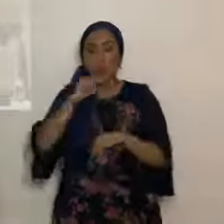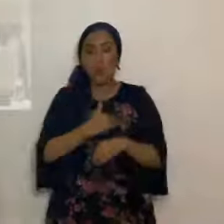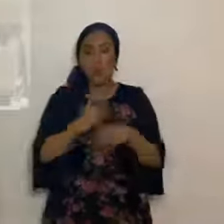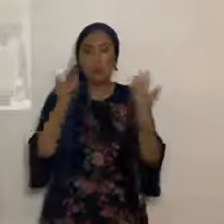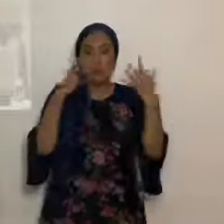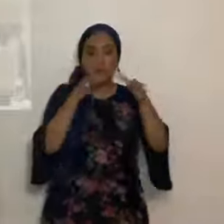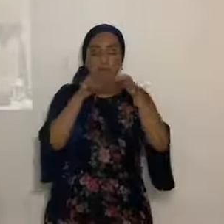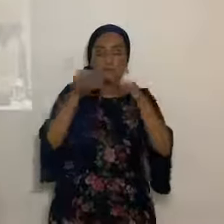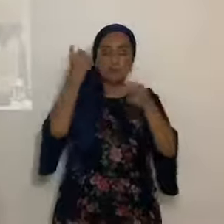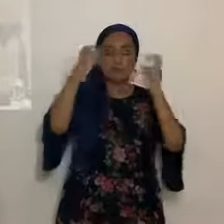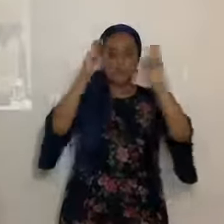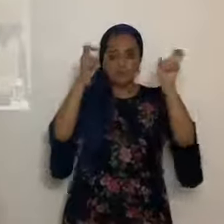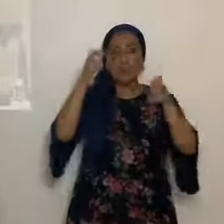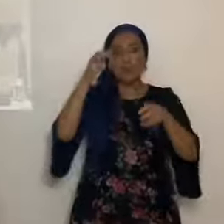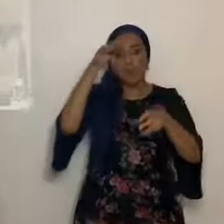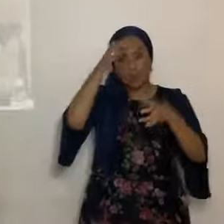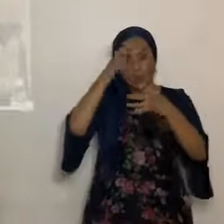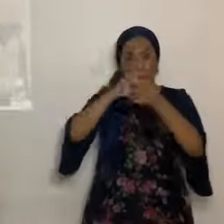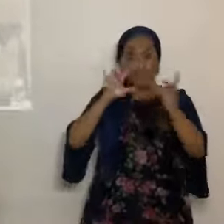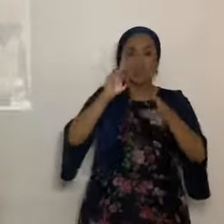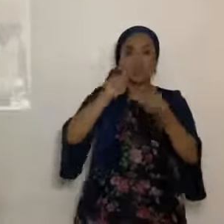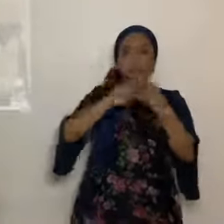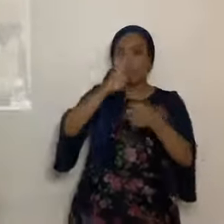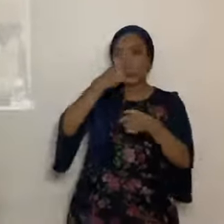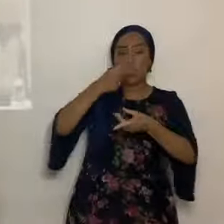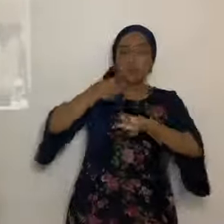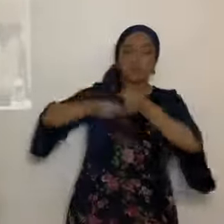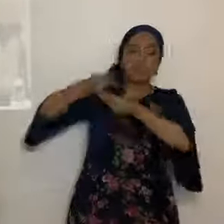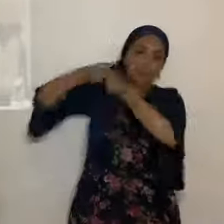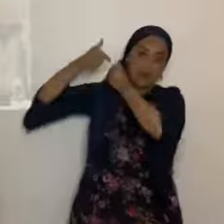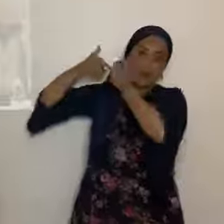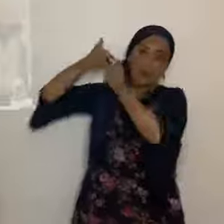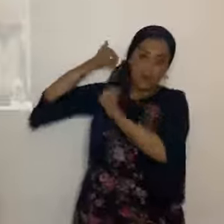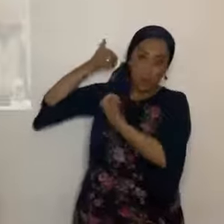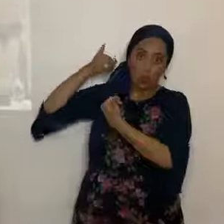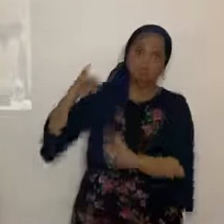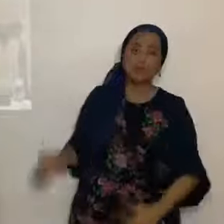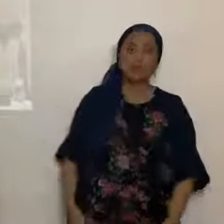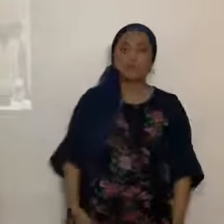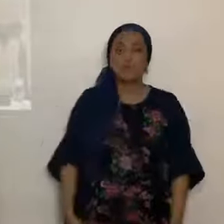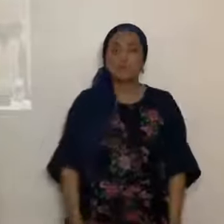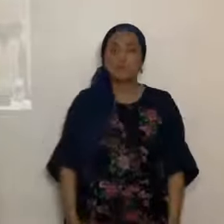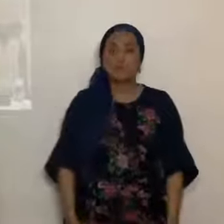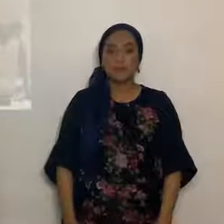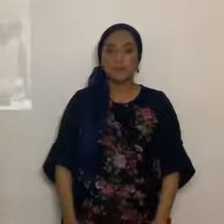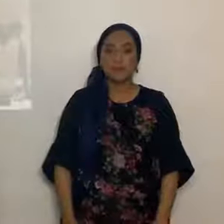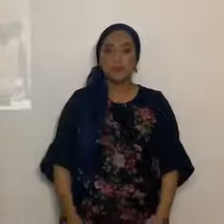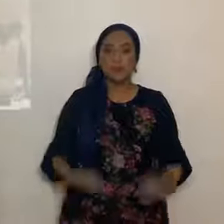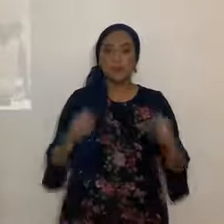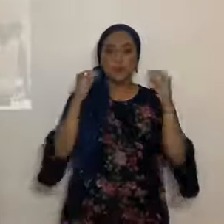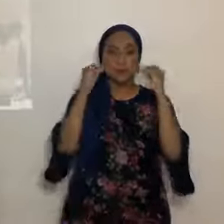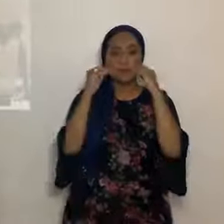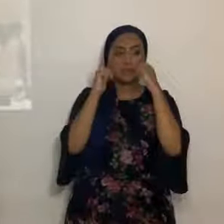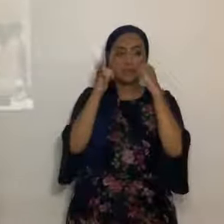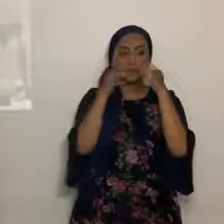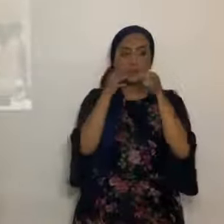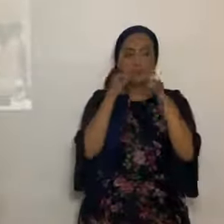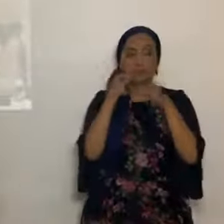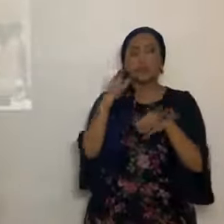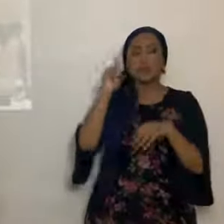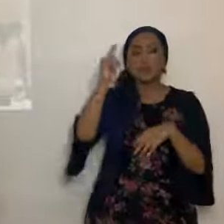ministré en los temas pasados, romper maldiciones hasta la 4ª generación. Esto que voy a decir lo voy a ministrar en otra